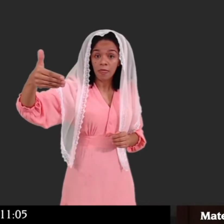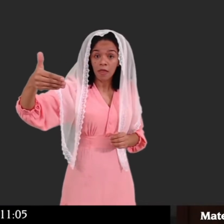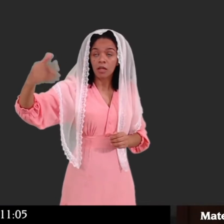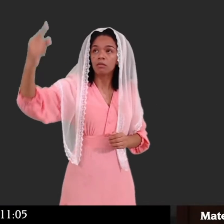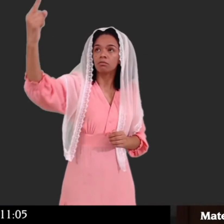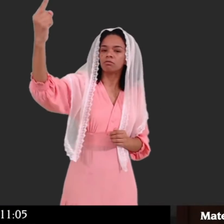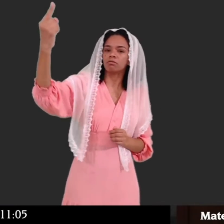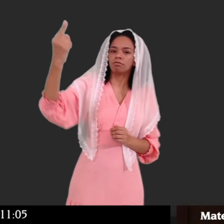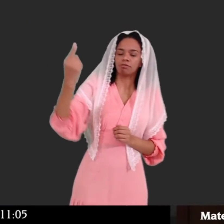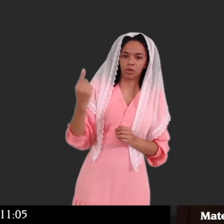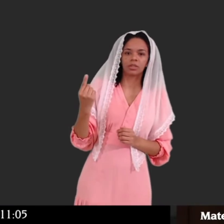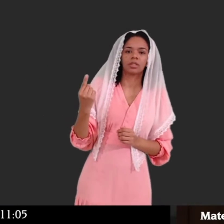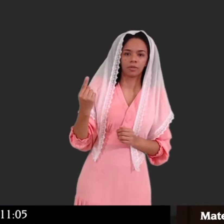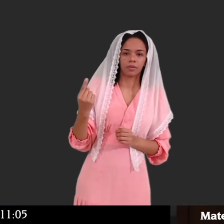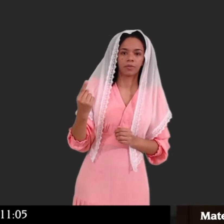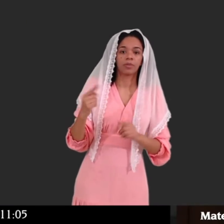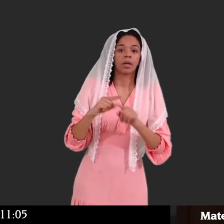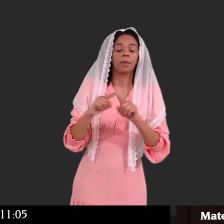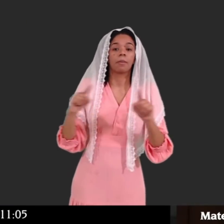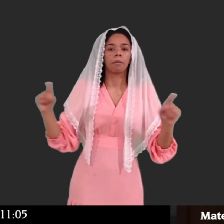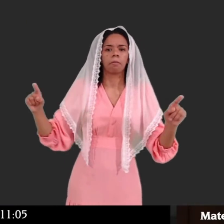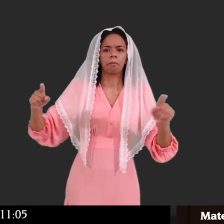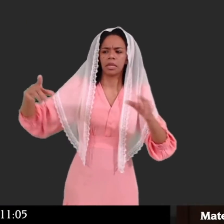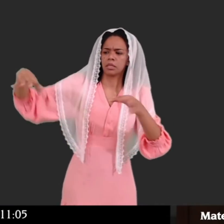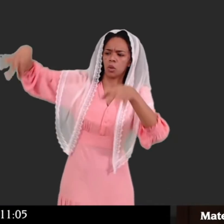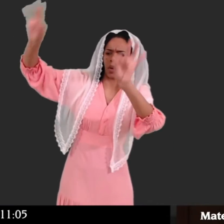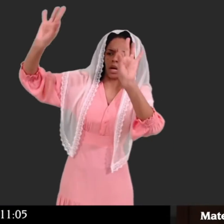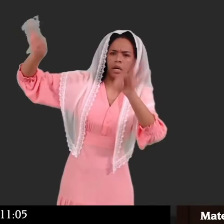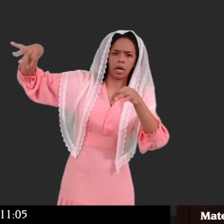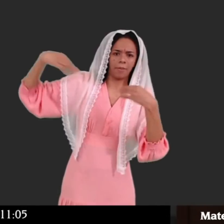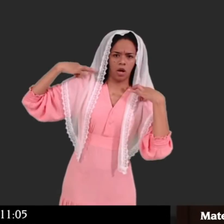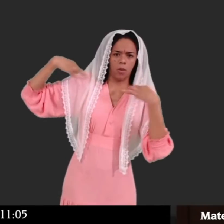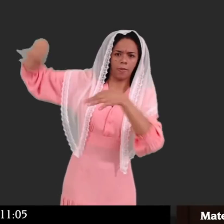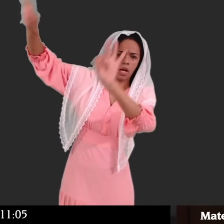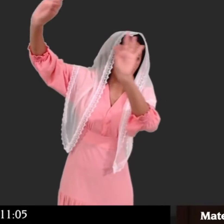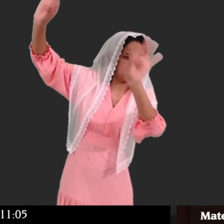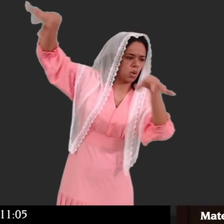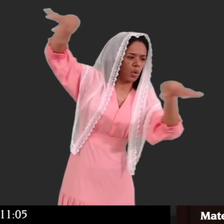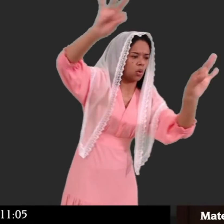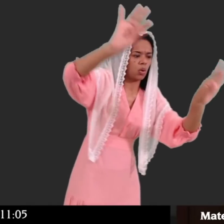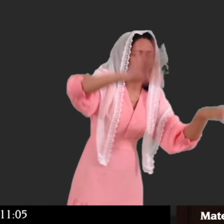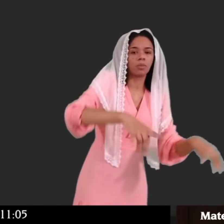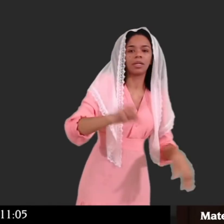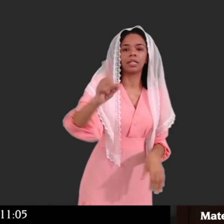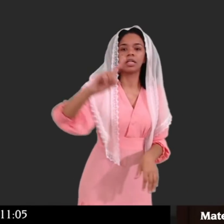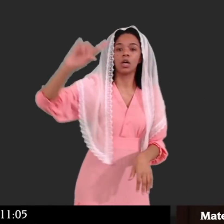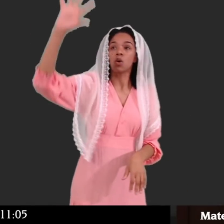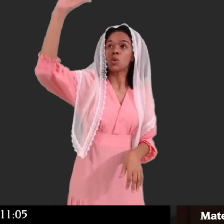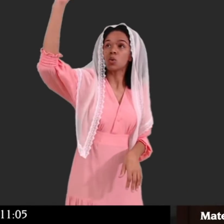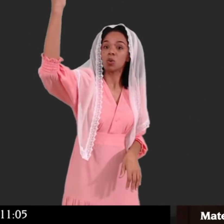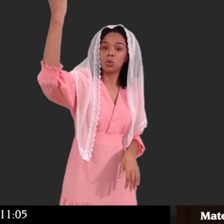antes da volta definitiva, não vai cair a capa dele, mas o Espírito dele vai descer e vai tirar vocês do sono da